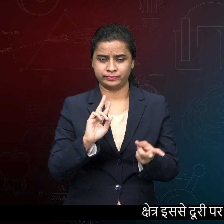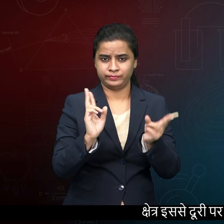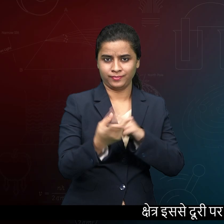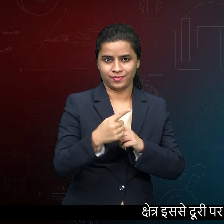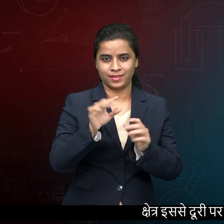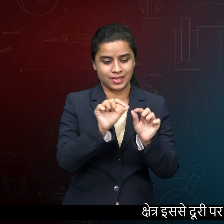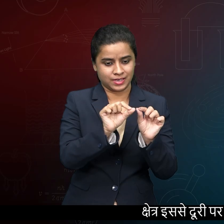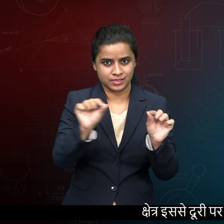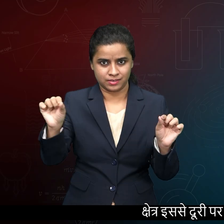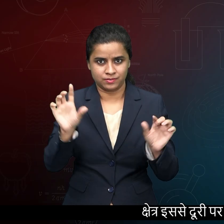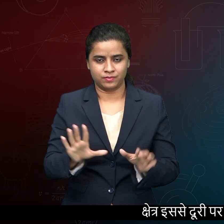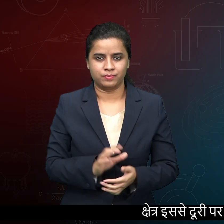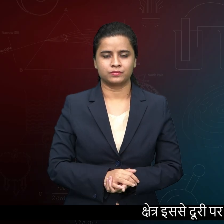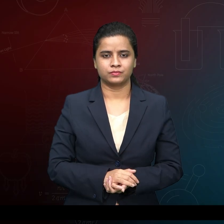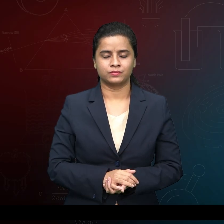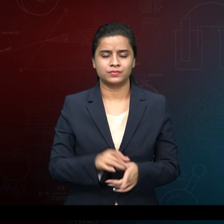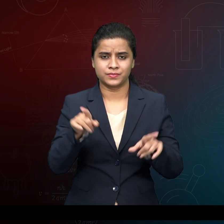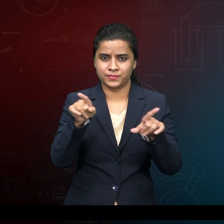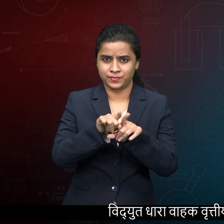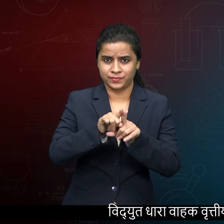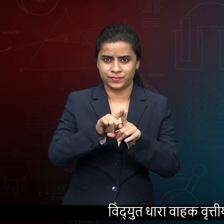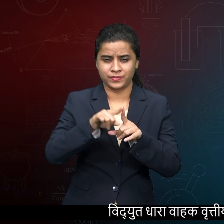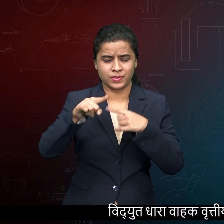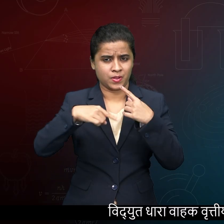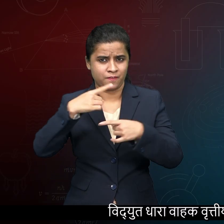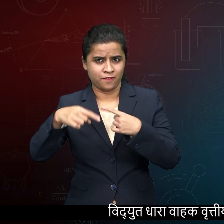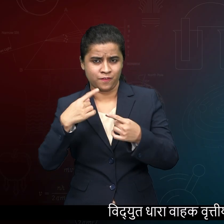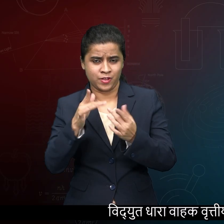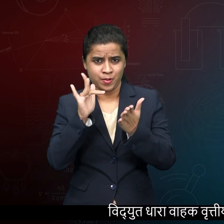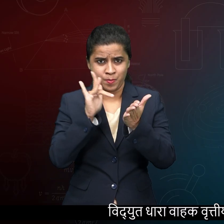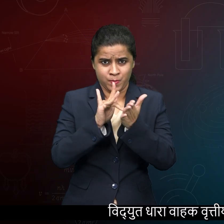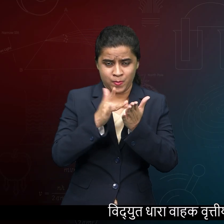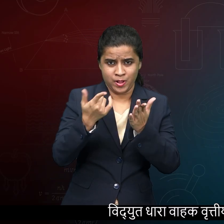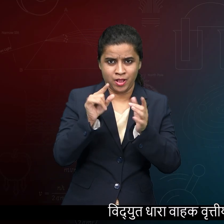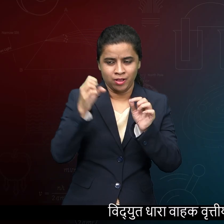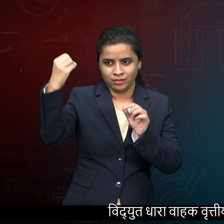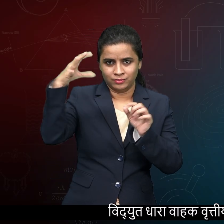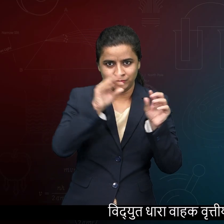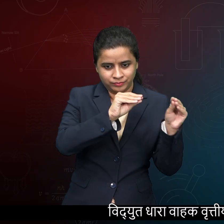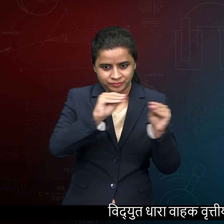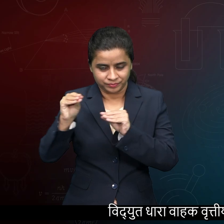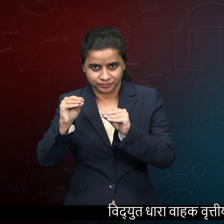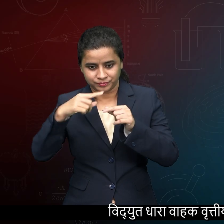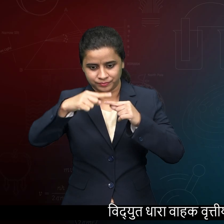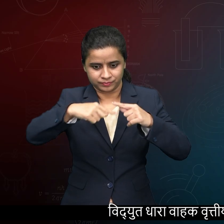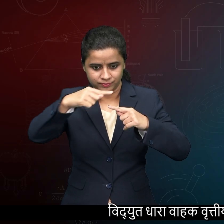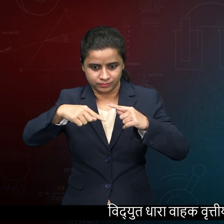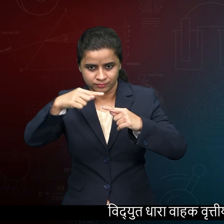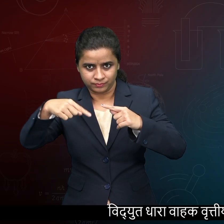व्युत्नुपाती निर्भर करता है। इसी प्रकार विद्युत धारा वाहक वृत्तीय लूप के प्रत्येक बिंदु पर तार